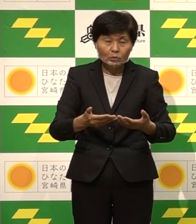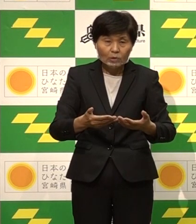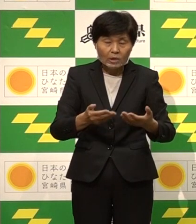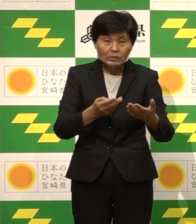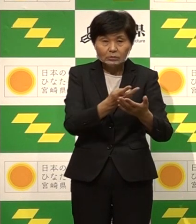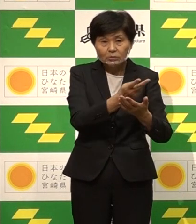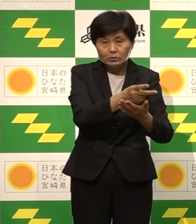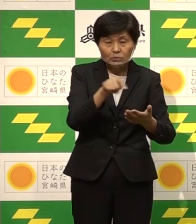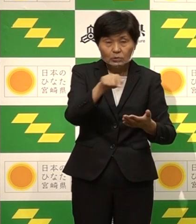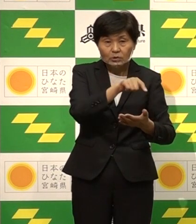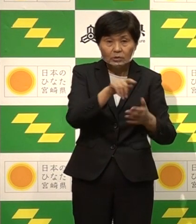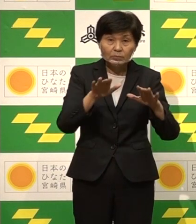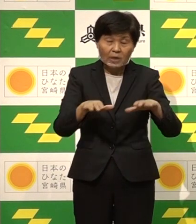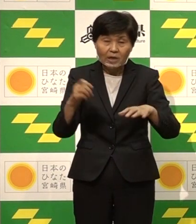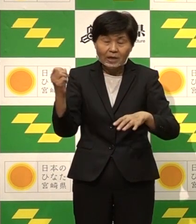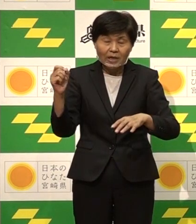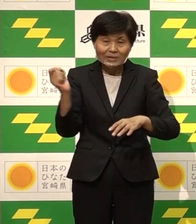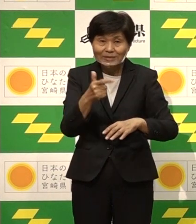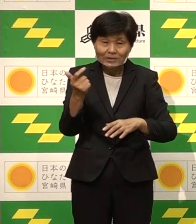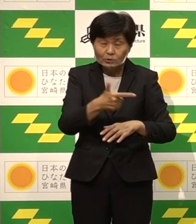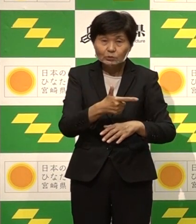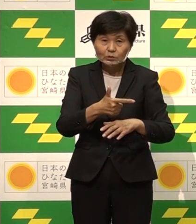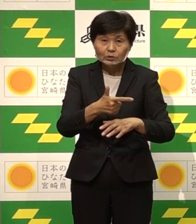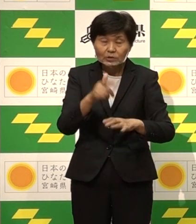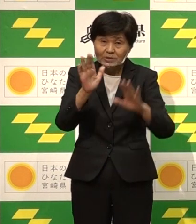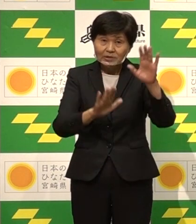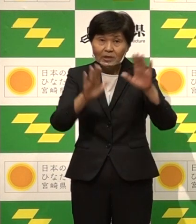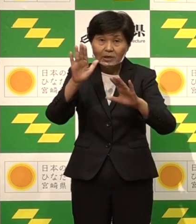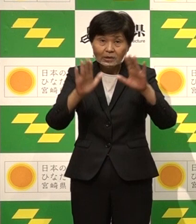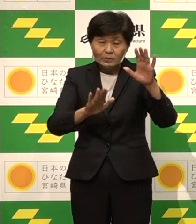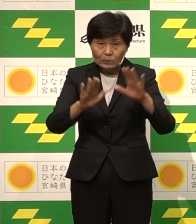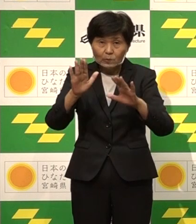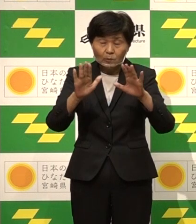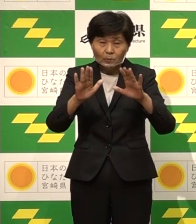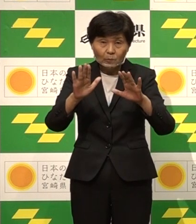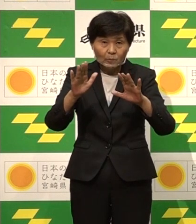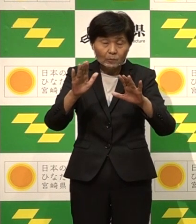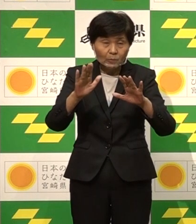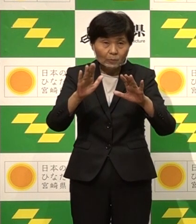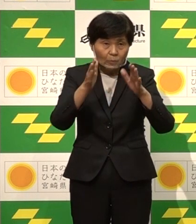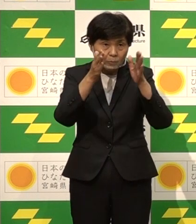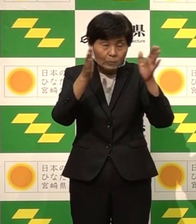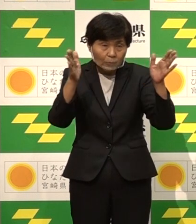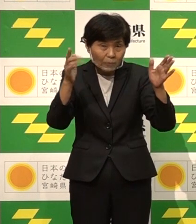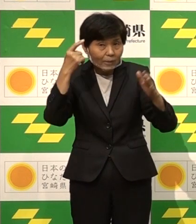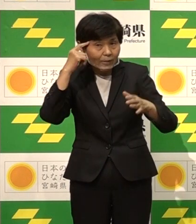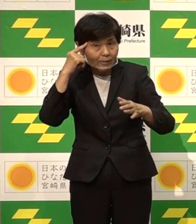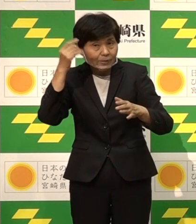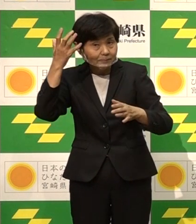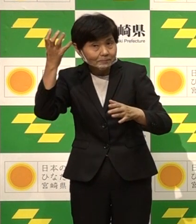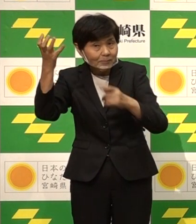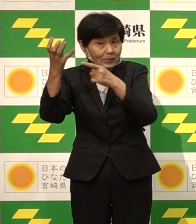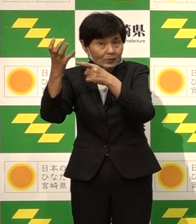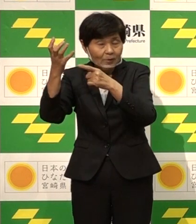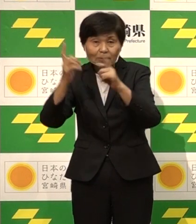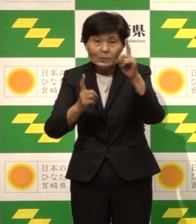一番レベルの高い緊急事態ということをもう視野に入れているのかいないのかというのは。